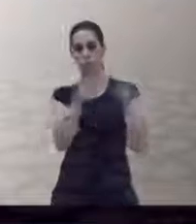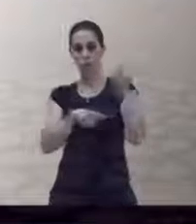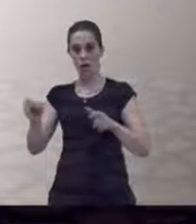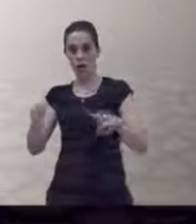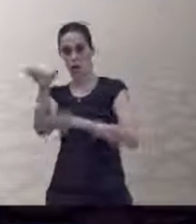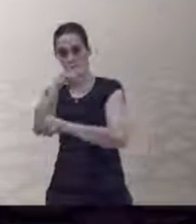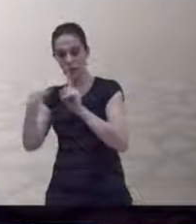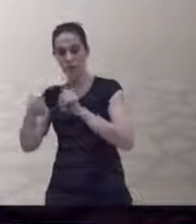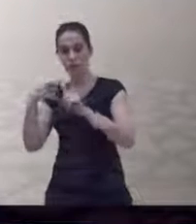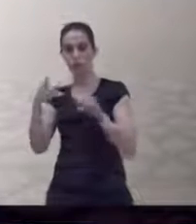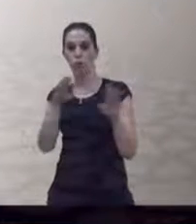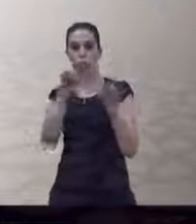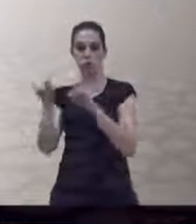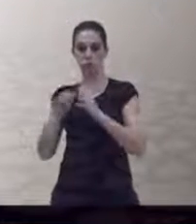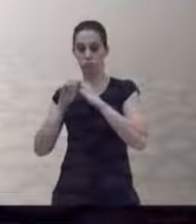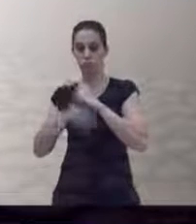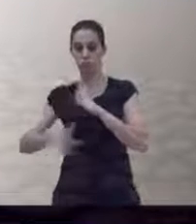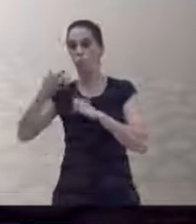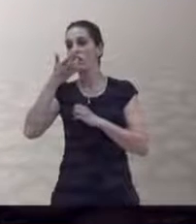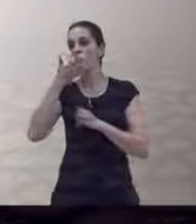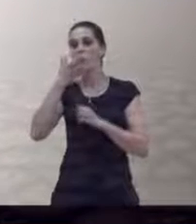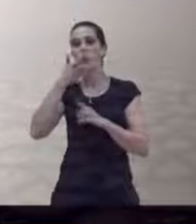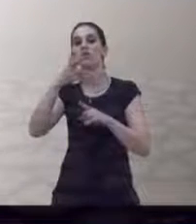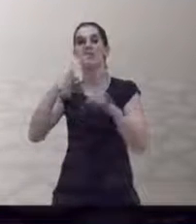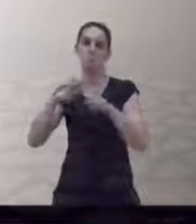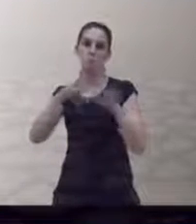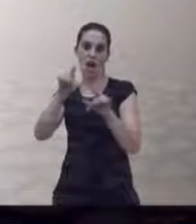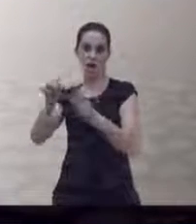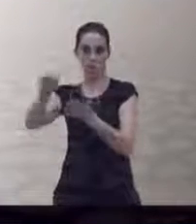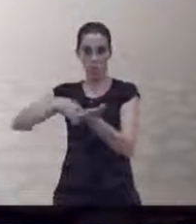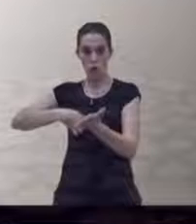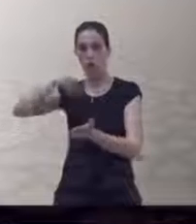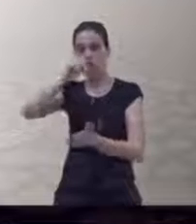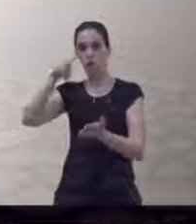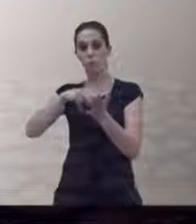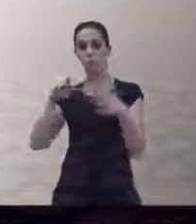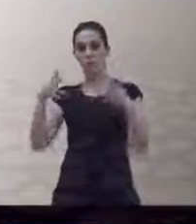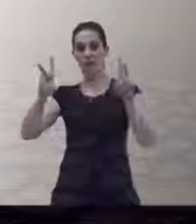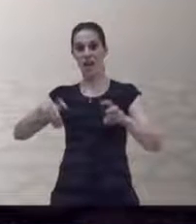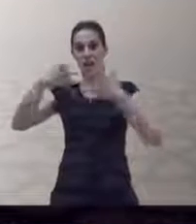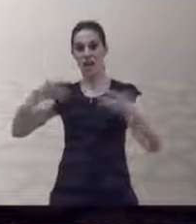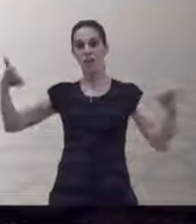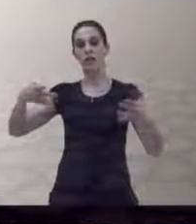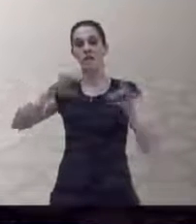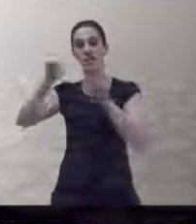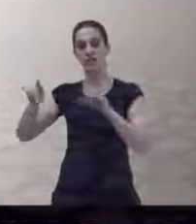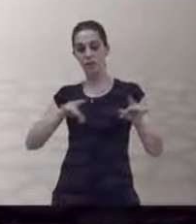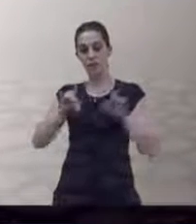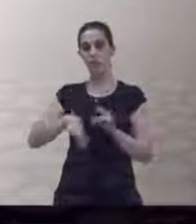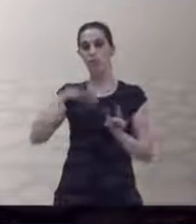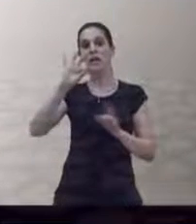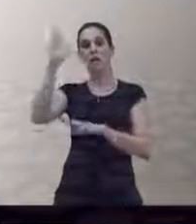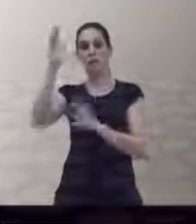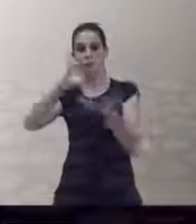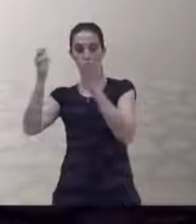físicos y humanos para degradar el medio natural, especialmente los espacios áridos y semiáridos. En 2010, el lema es la